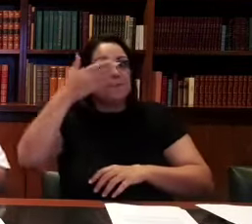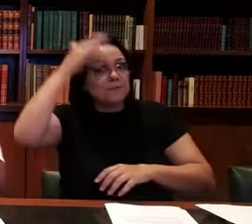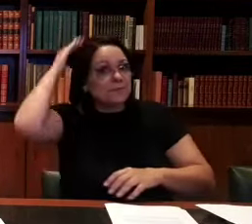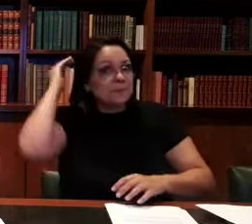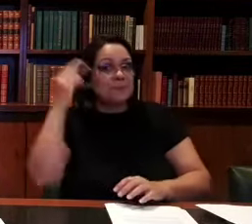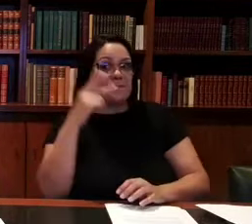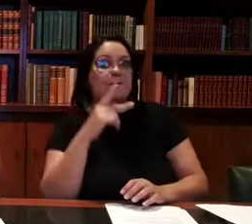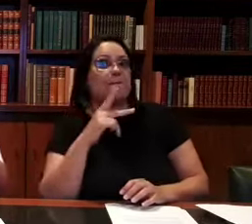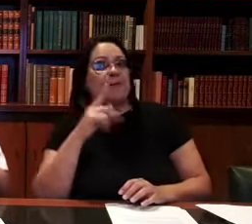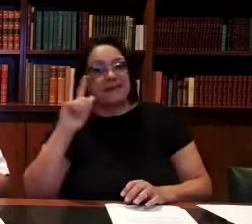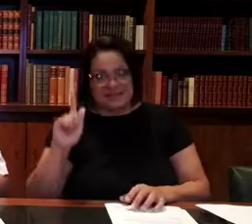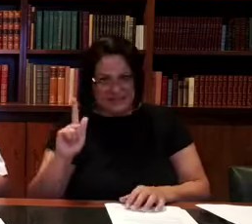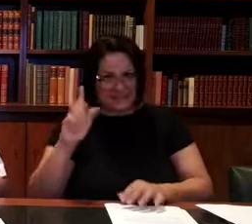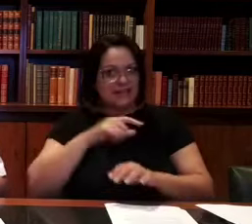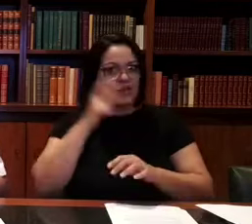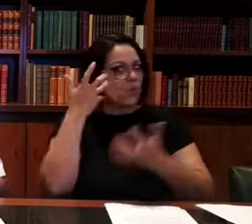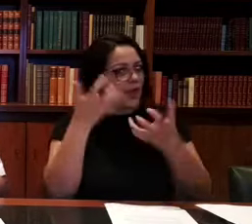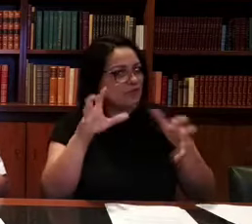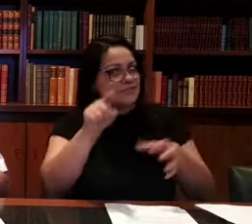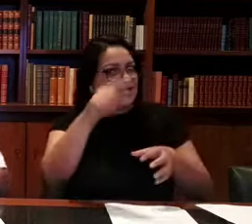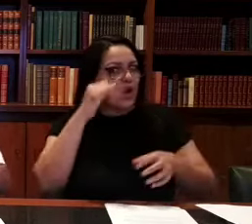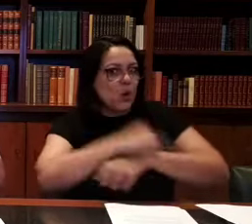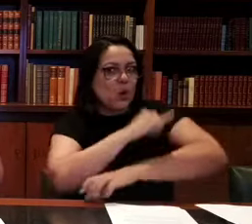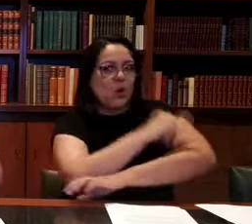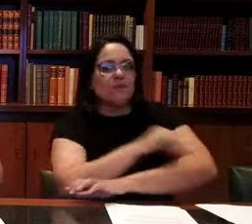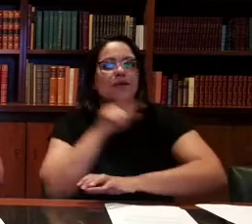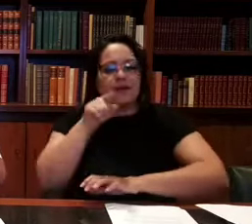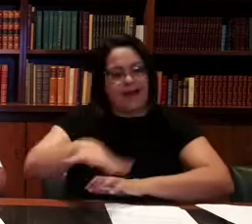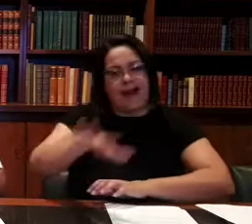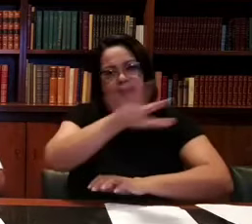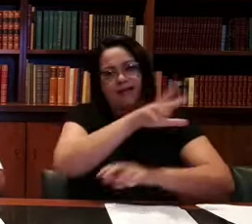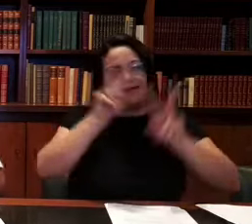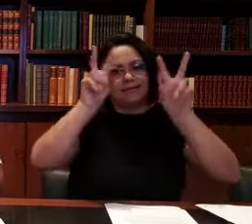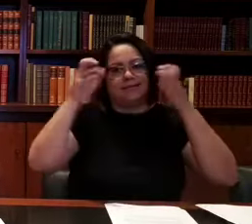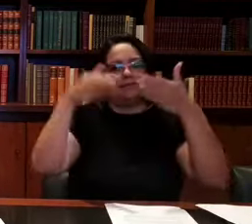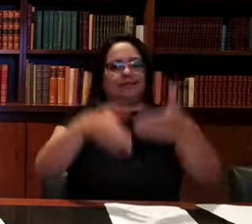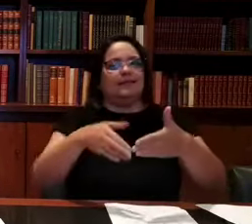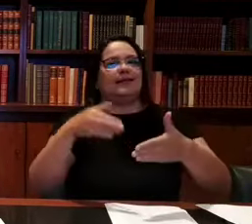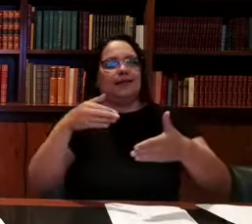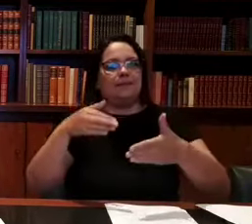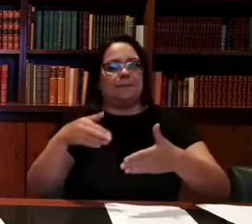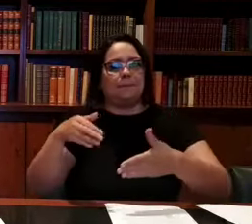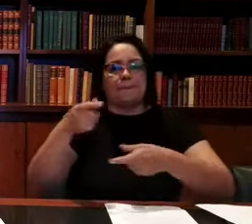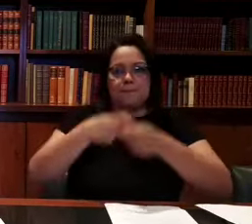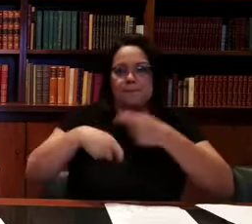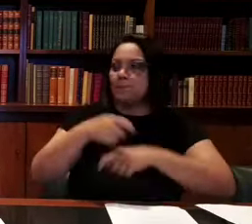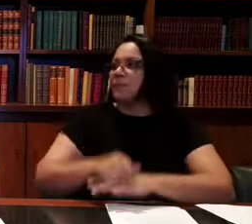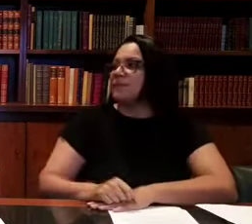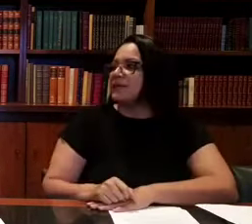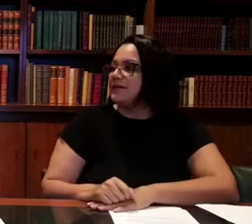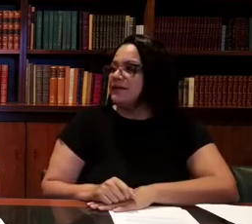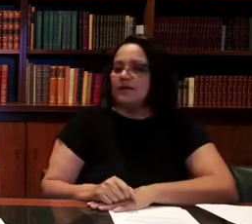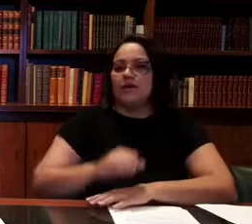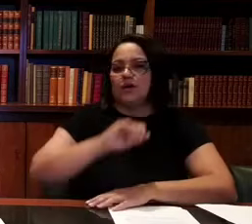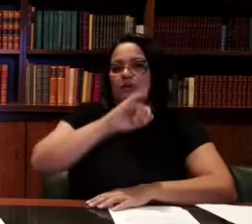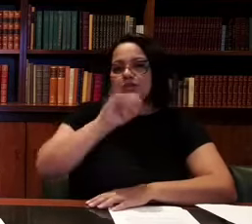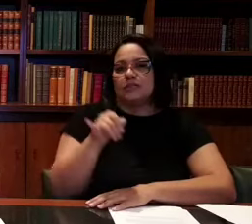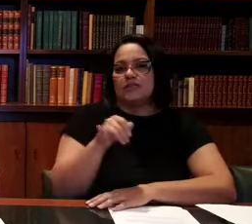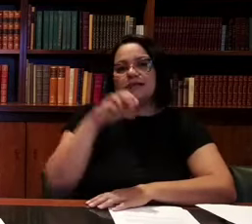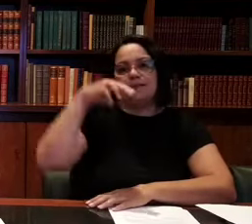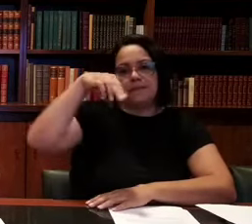então ele é o cara da política econômica Tá certo e a prova final é dele fosse não tem mais aí Trindade o